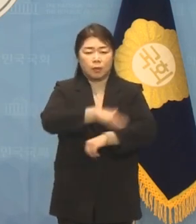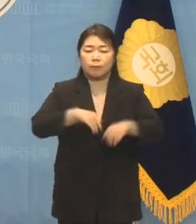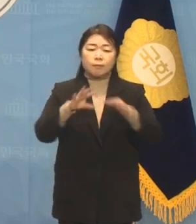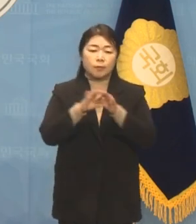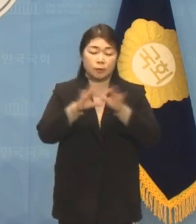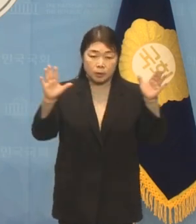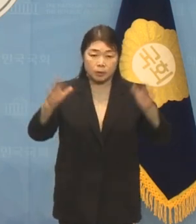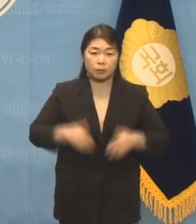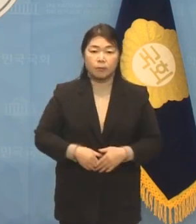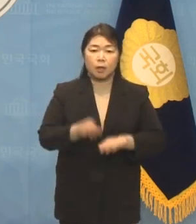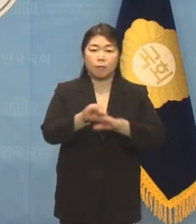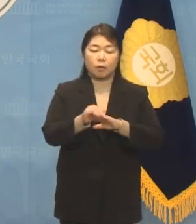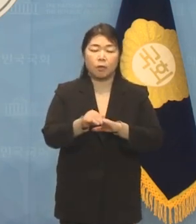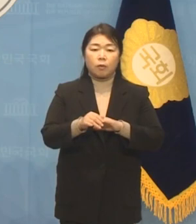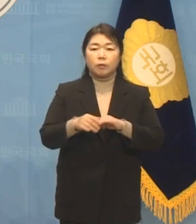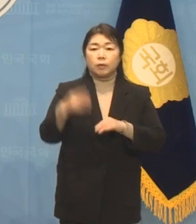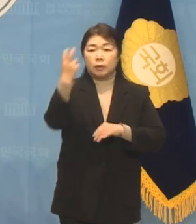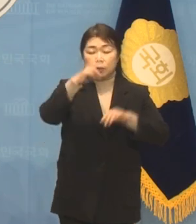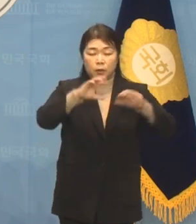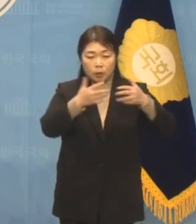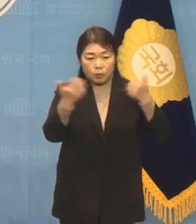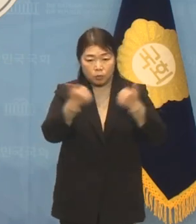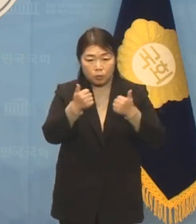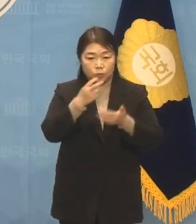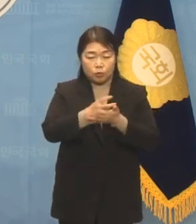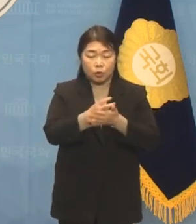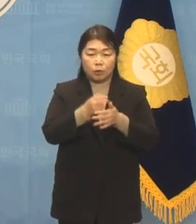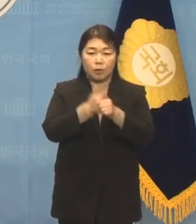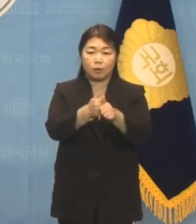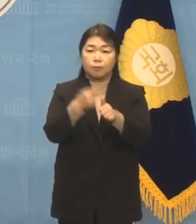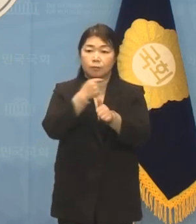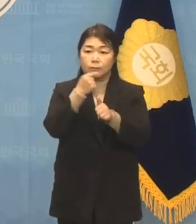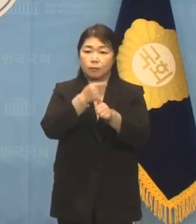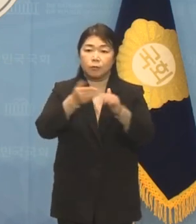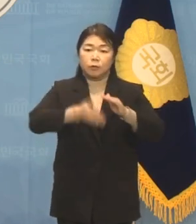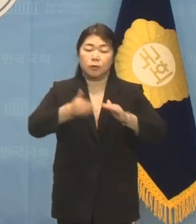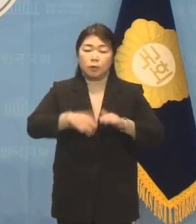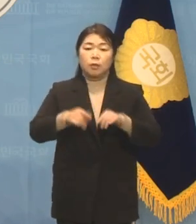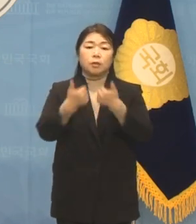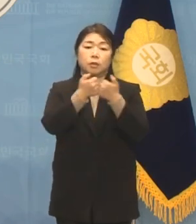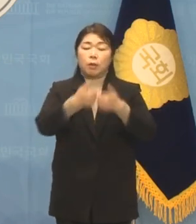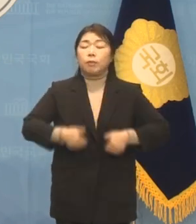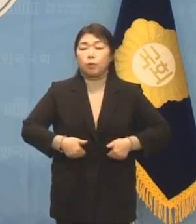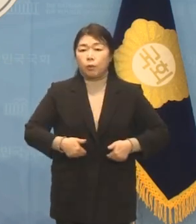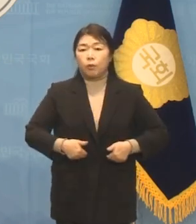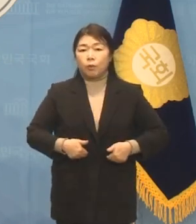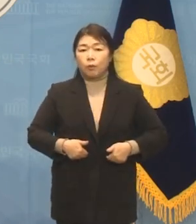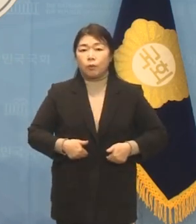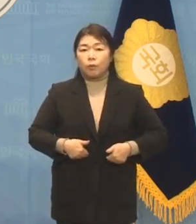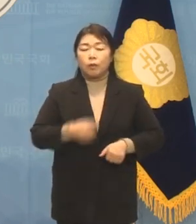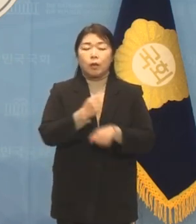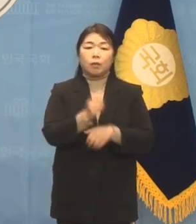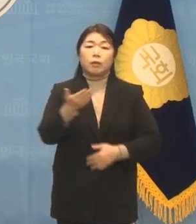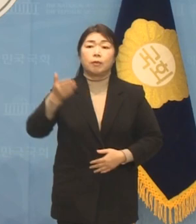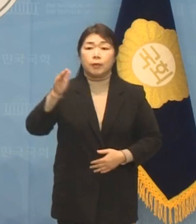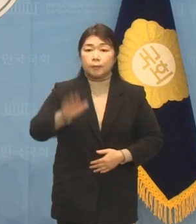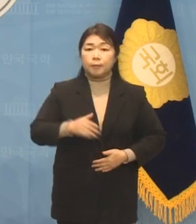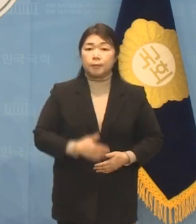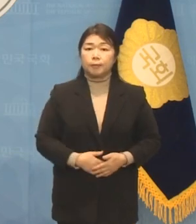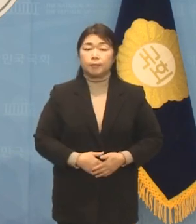벗어나 방송심의 규정에 따라 엄정하고 공정하게 심의가 이루어질 수 있도록 해야